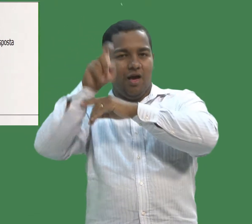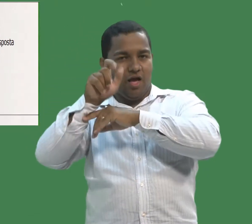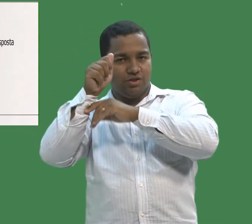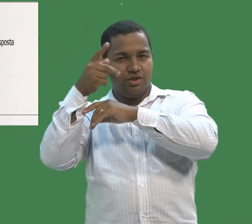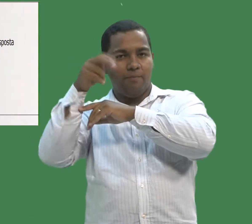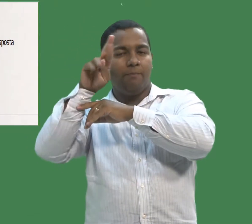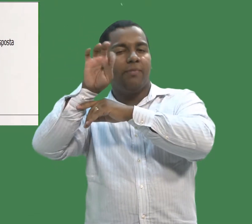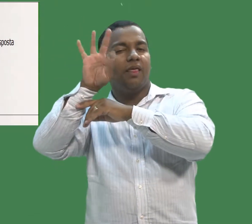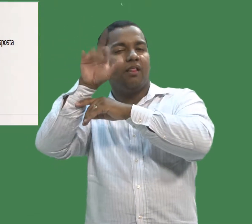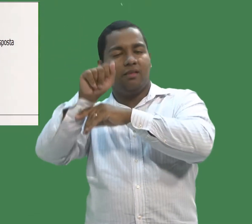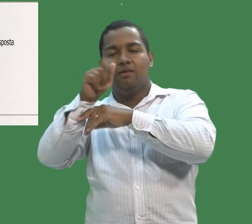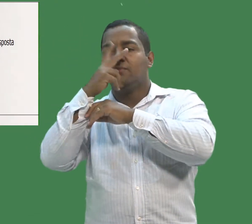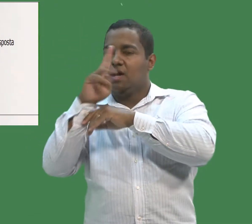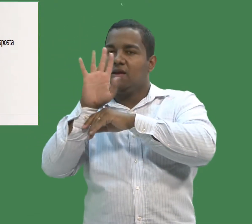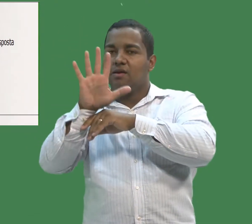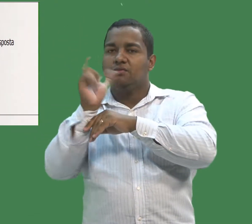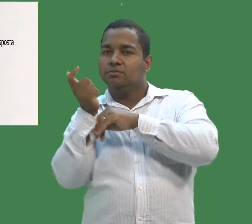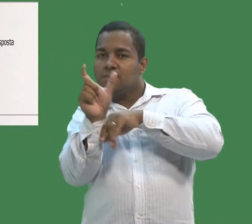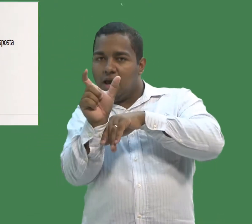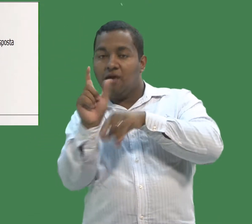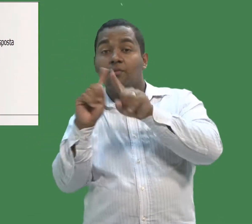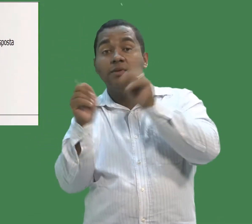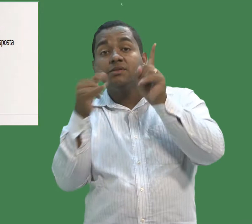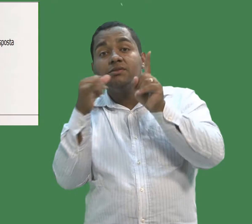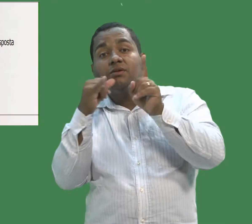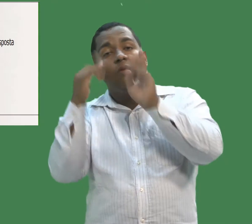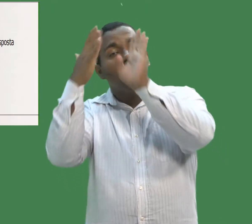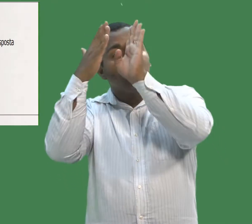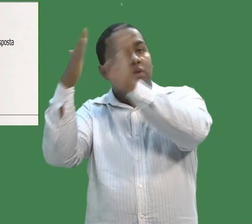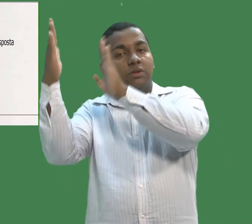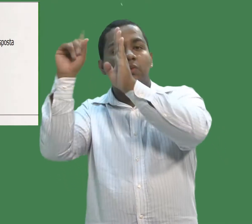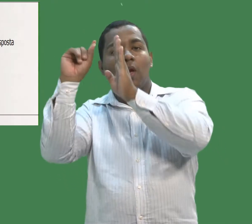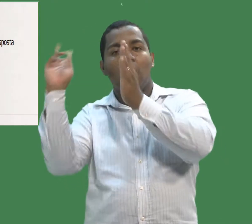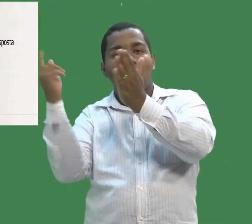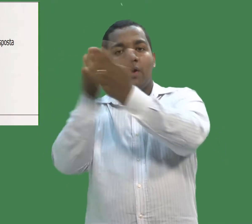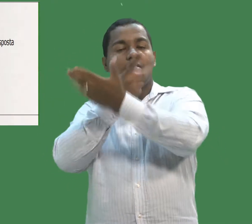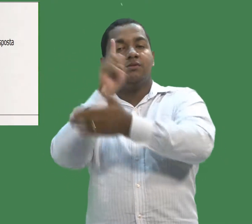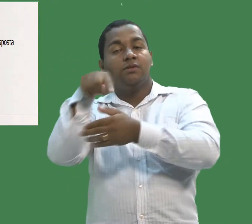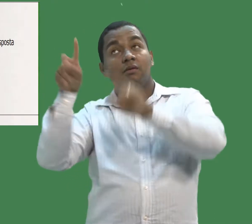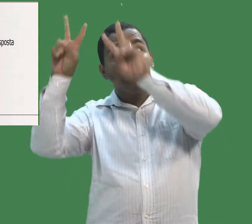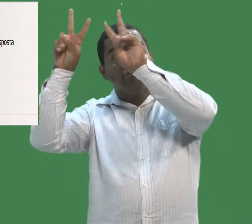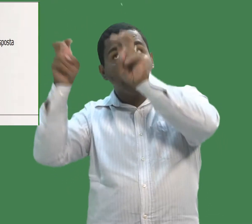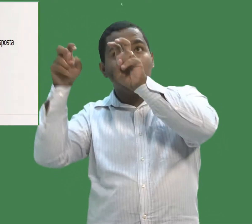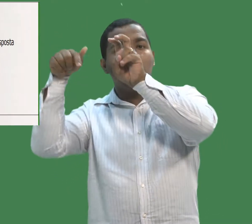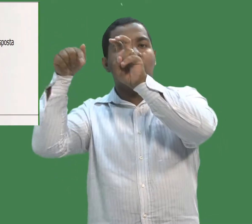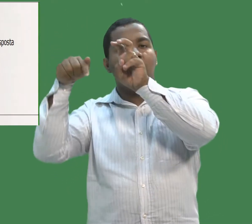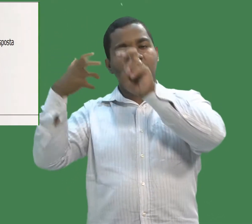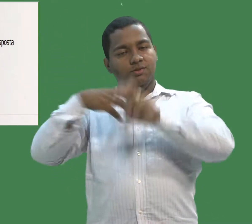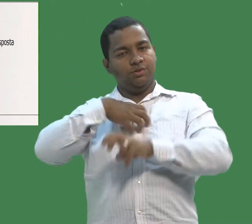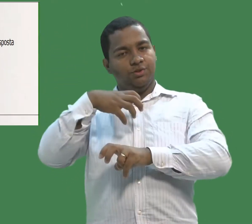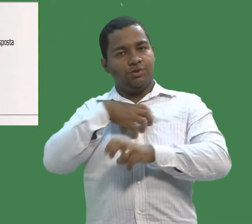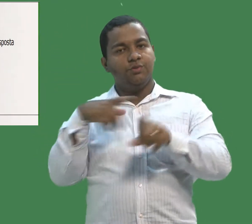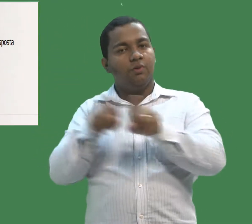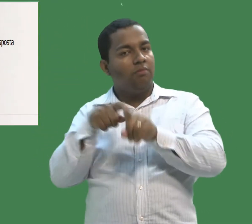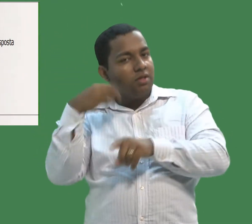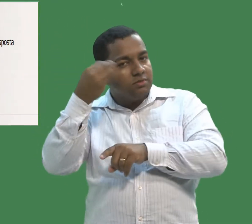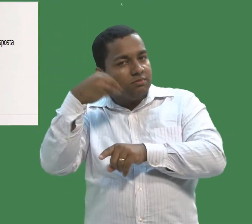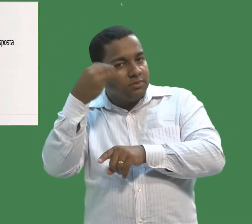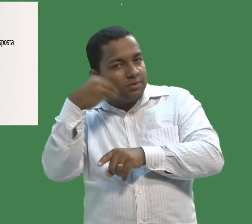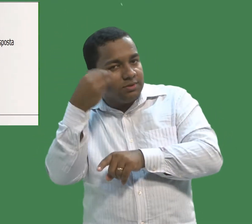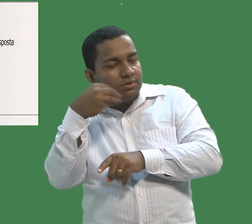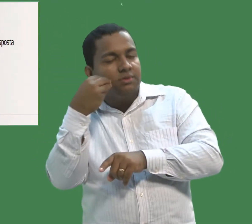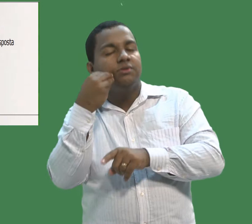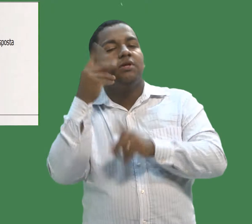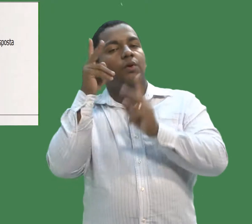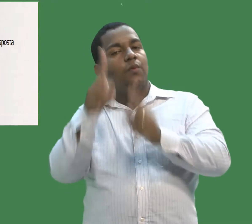visão empirista do behaviorismo, que trata da experiência desse processo, acontece por meio da ênfase nos sentidos e na experiência, como a